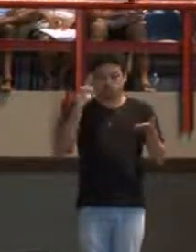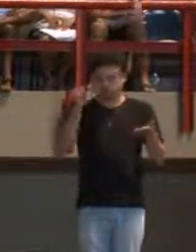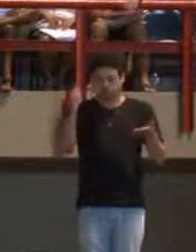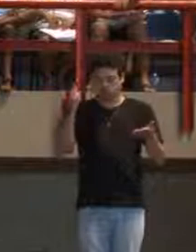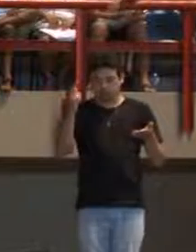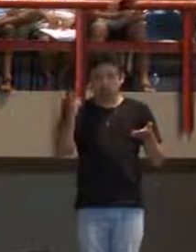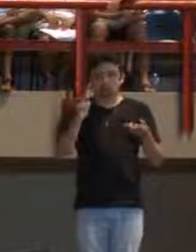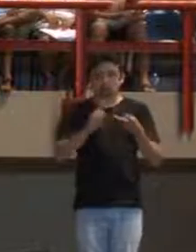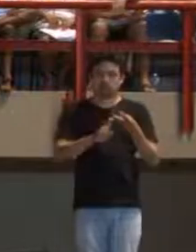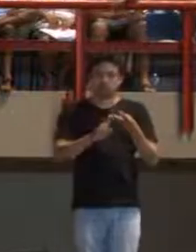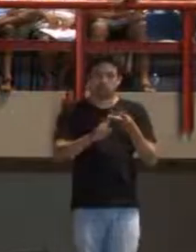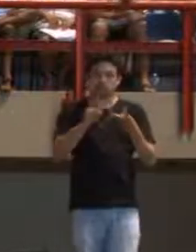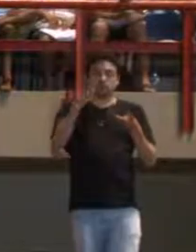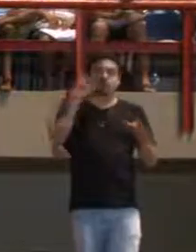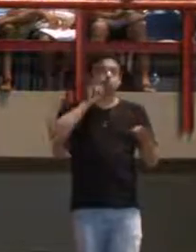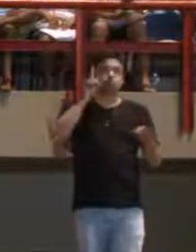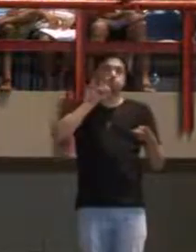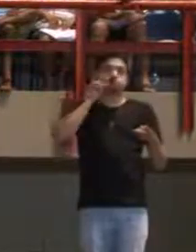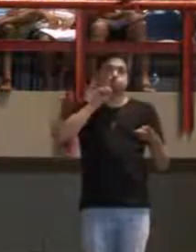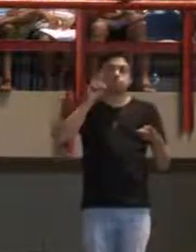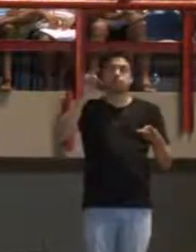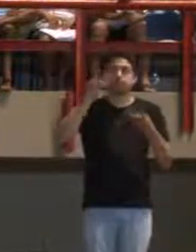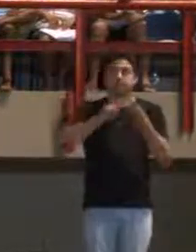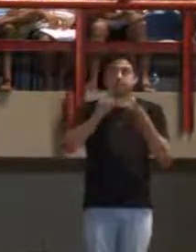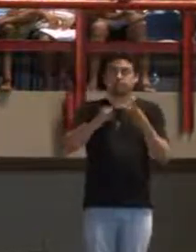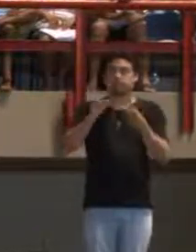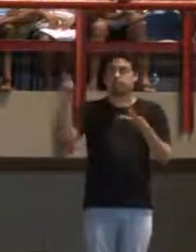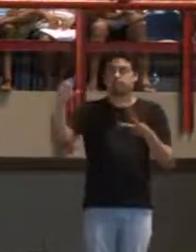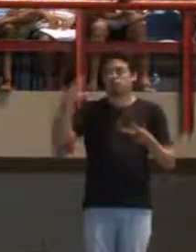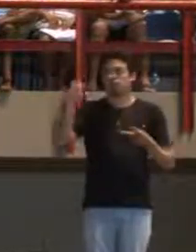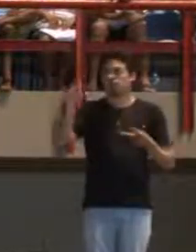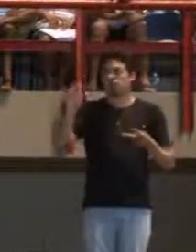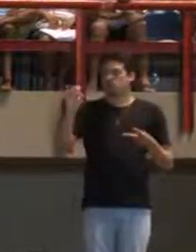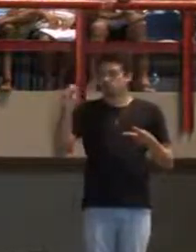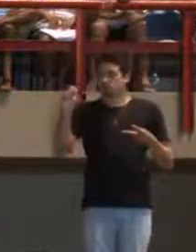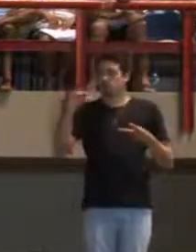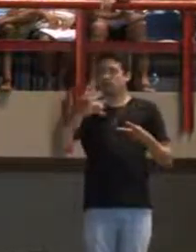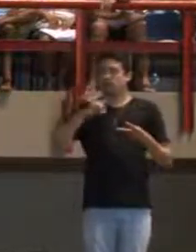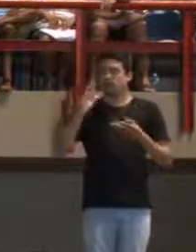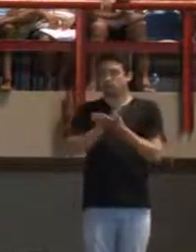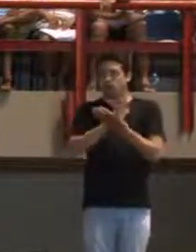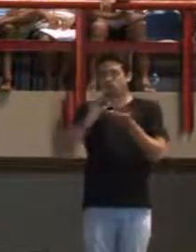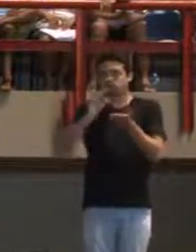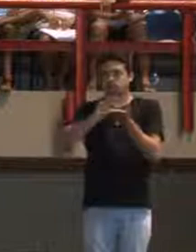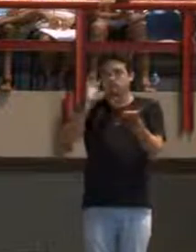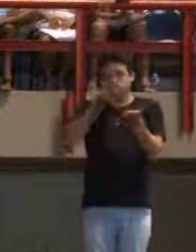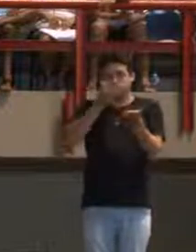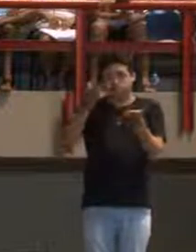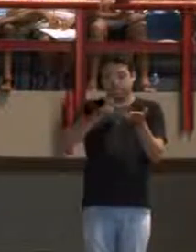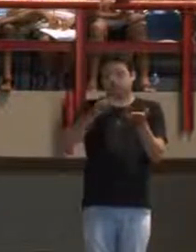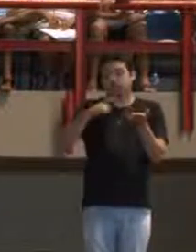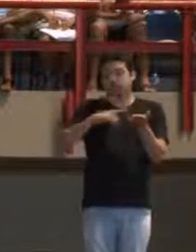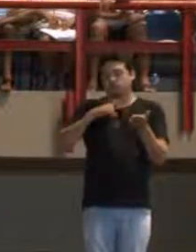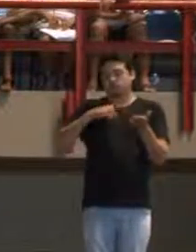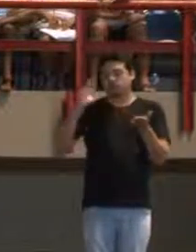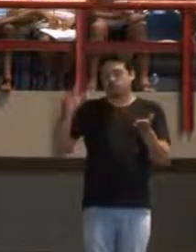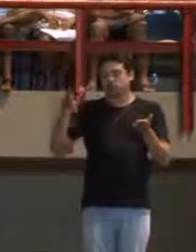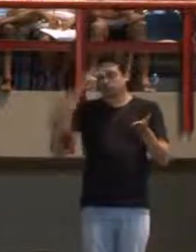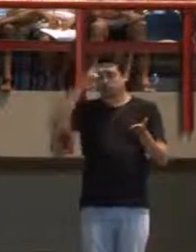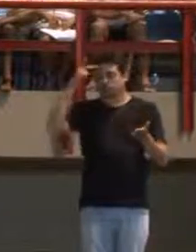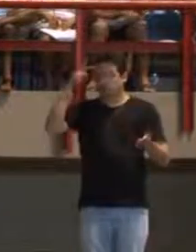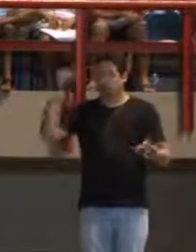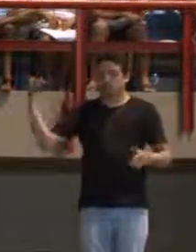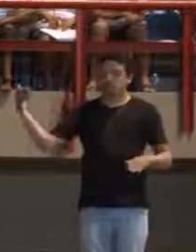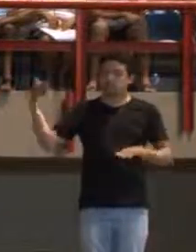geografia nos Estados Unidos, por exemplo, e na Coreia também, eu tenho alguns alunos que são coreanos, né, que é esse pessoal que veio aqui